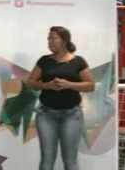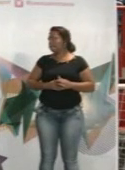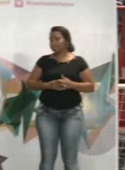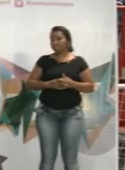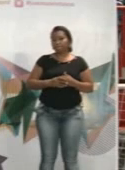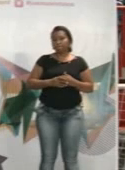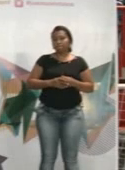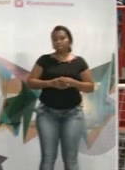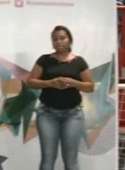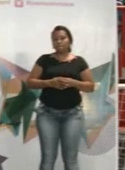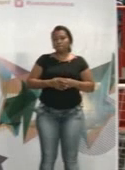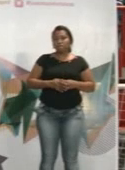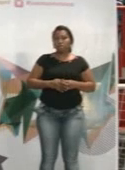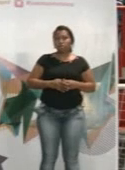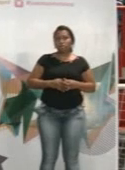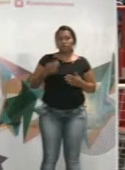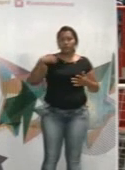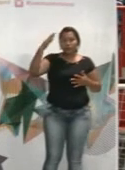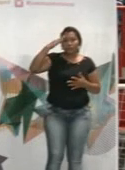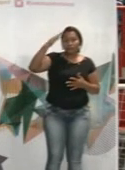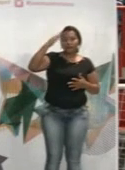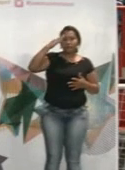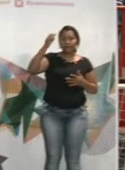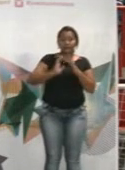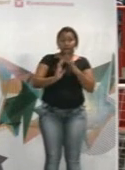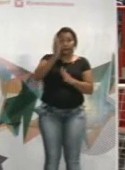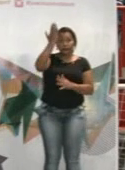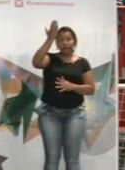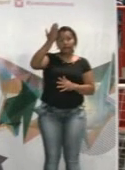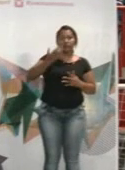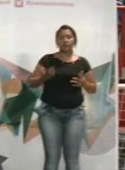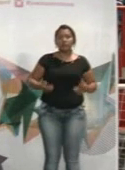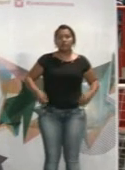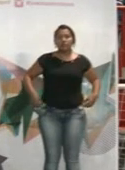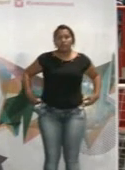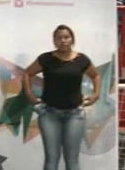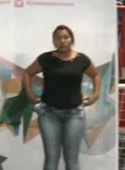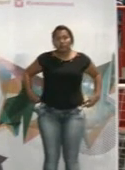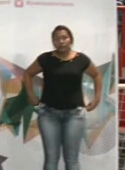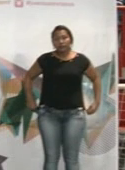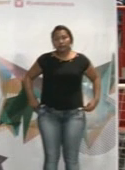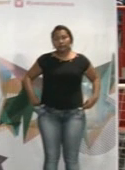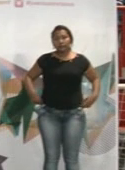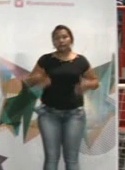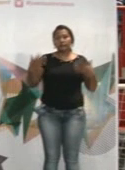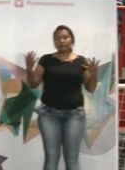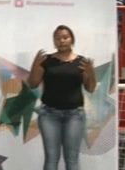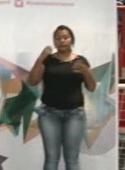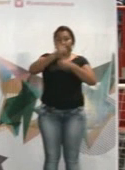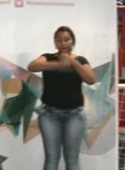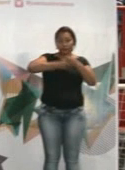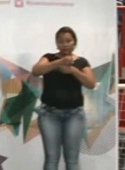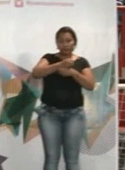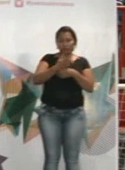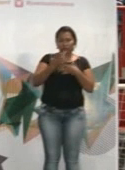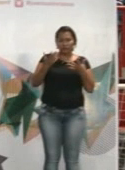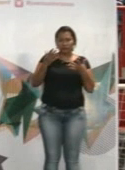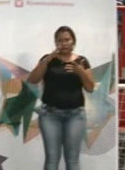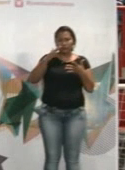diferenciados aí para você entender como é que as coisas acontecem, tá? Então, nesse ano aqui, deixa eu ver